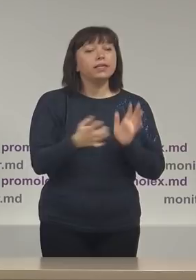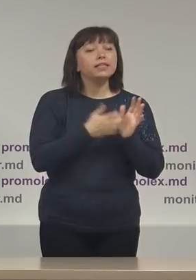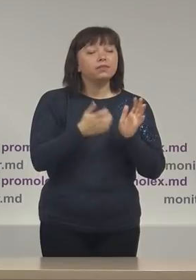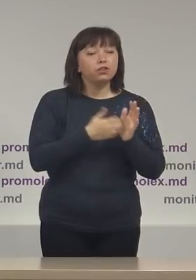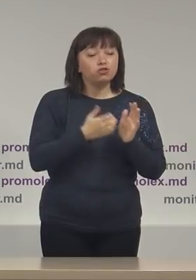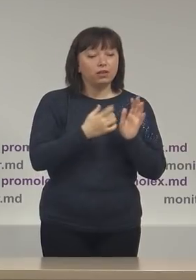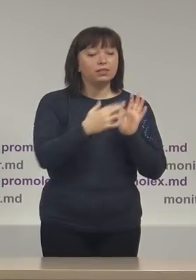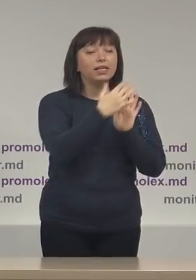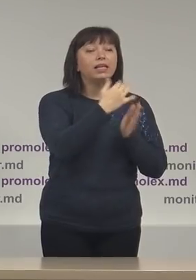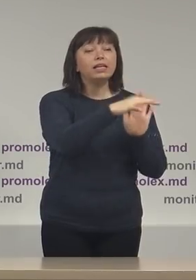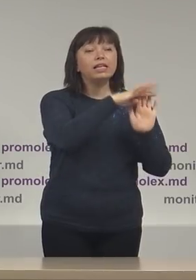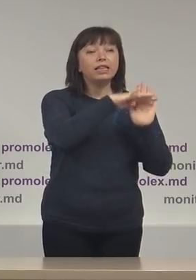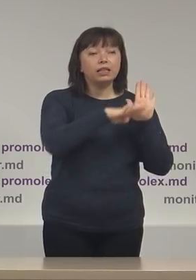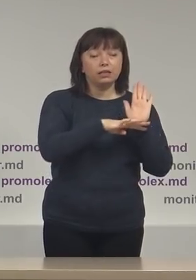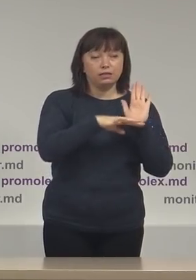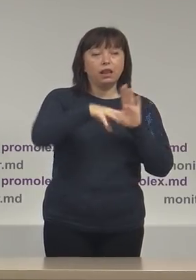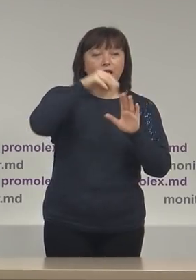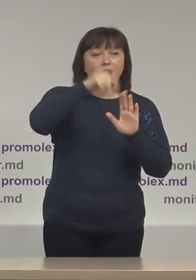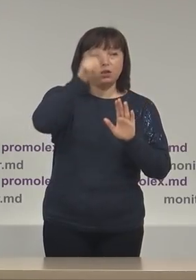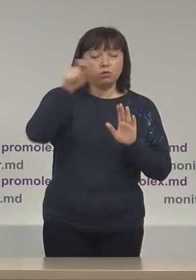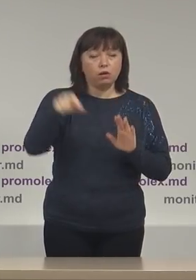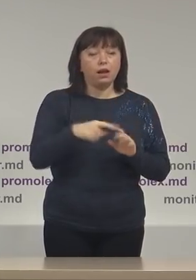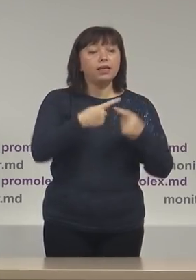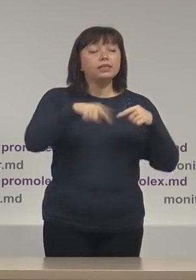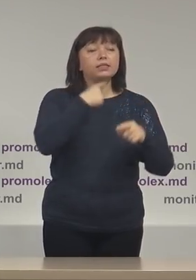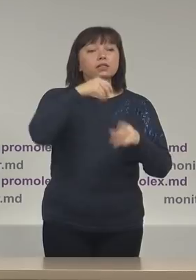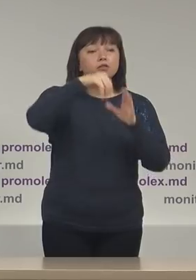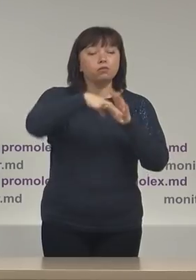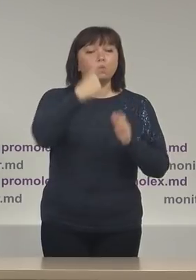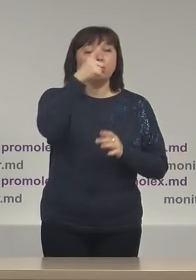în listele electorale, secția de votare